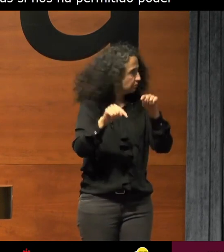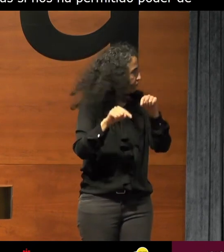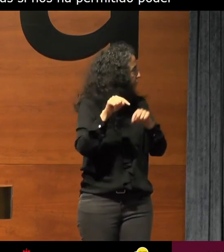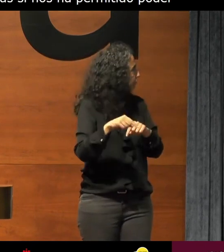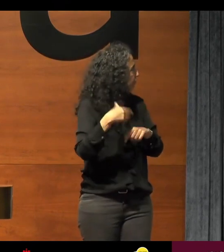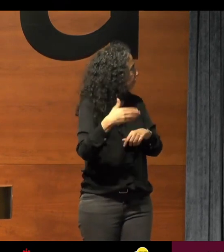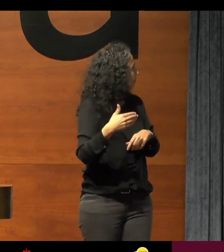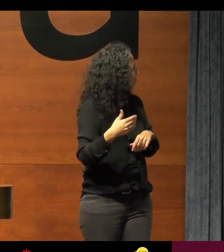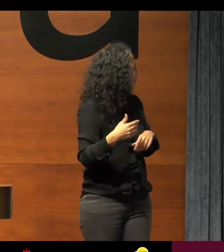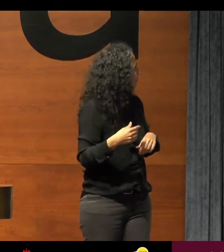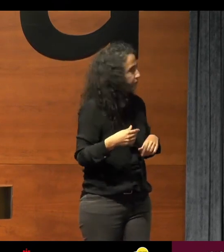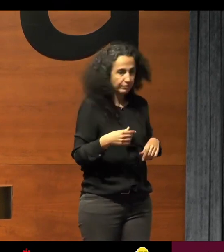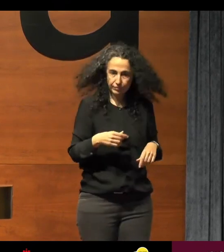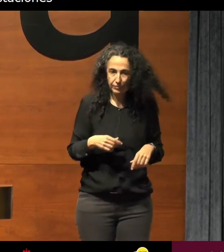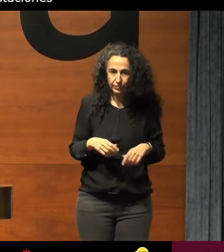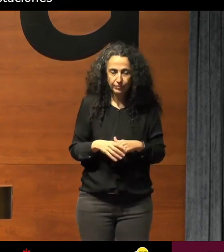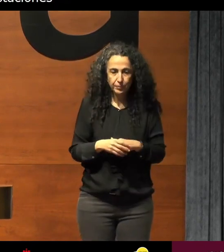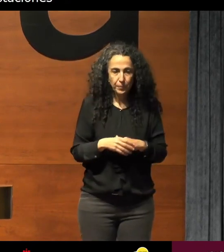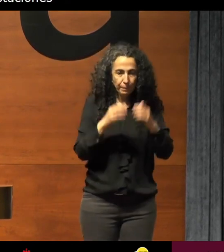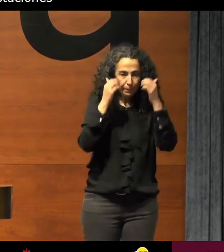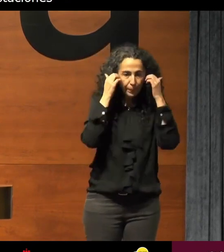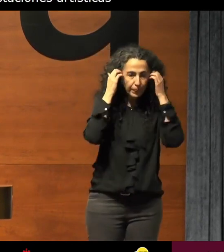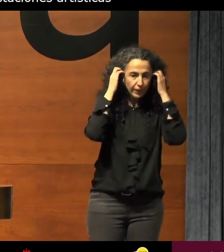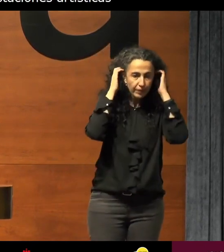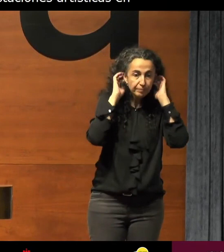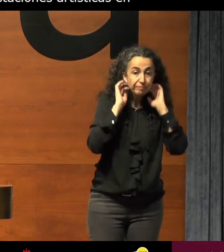esas manifestaciones artísticas en lengua de signos.